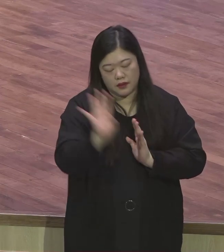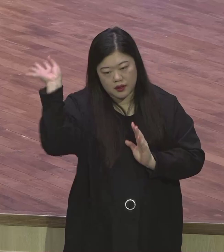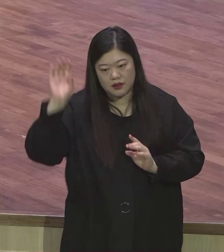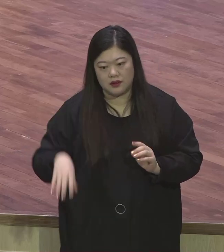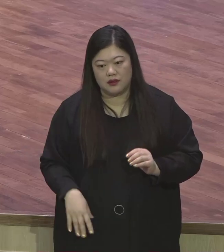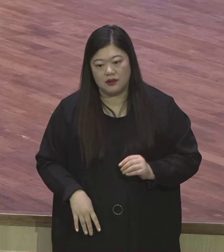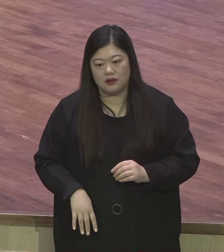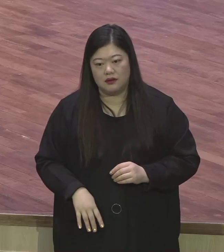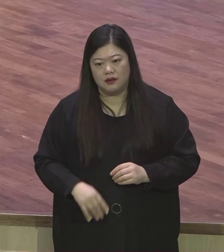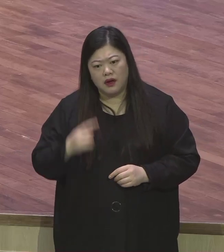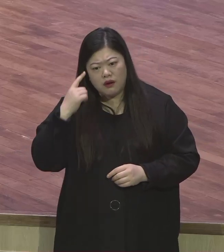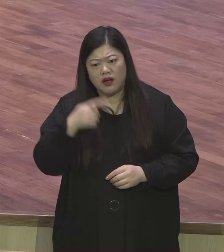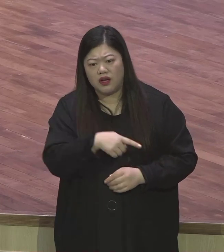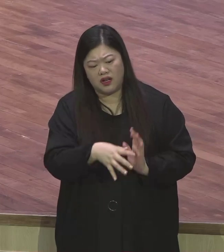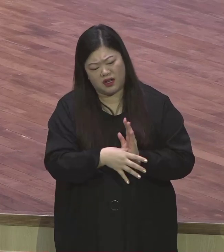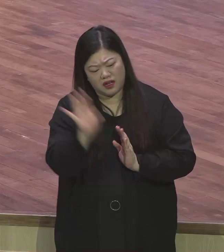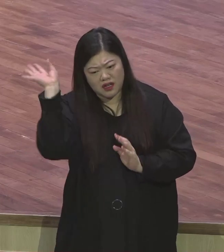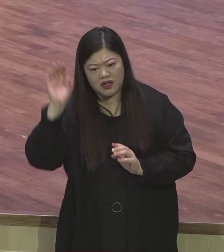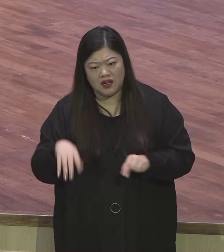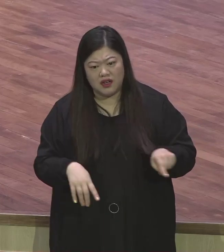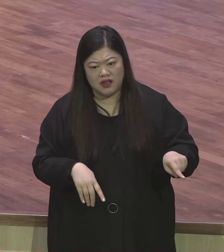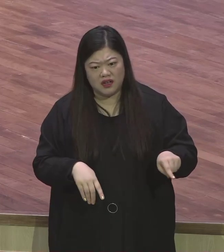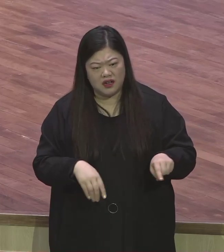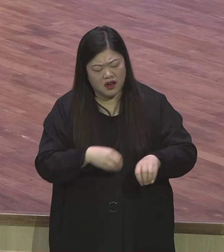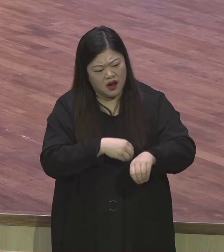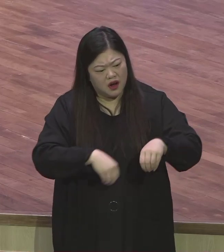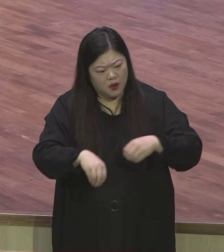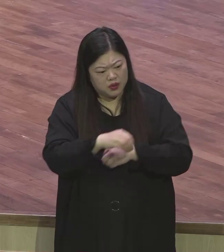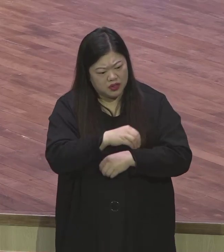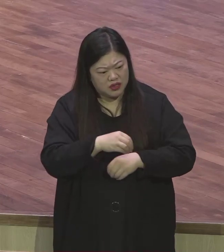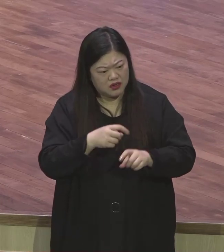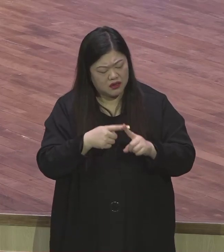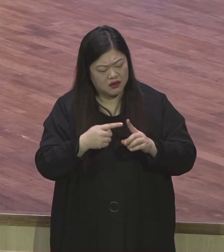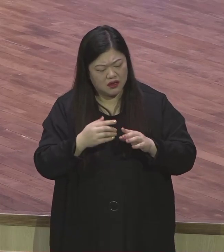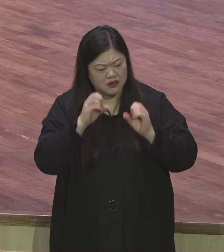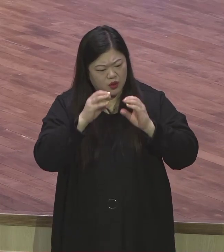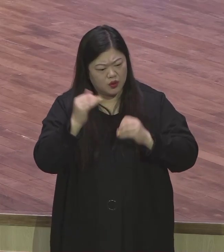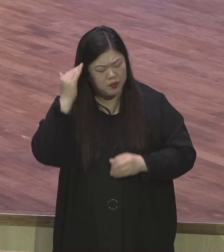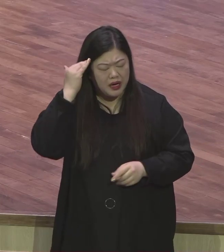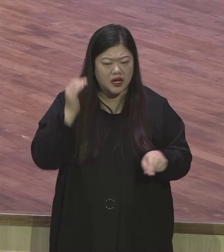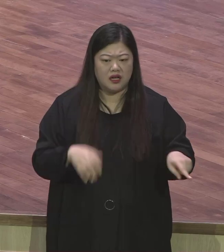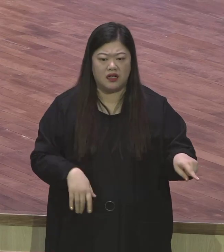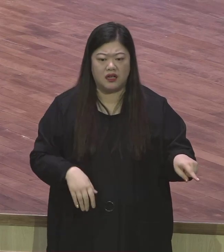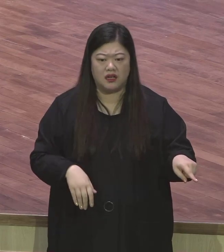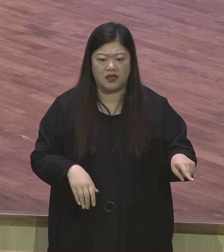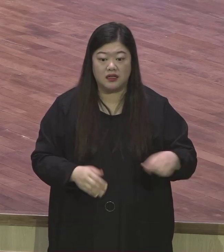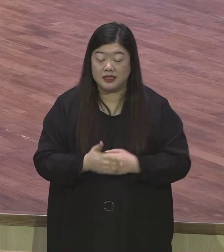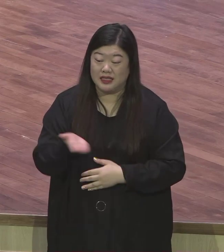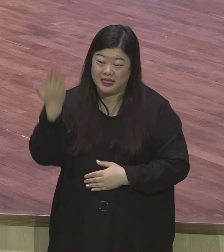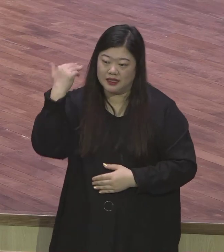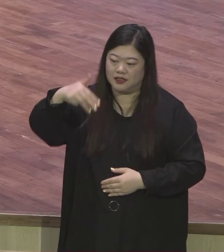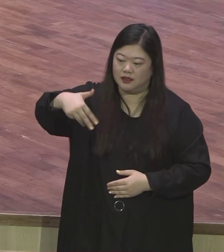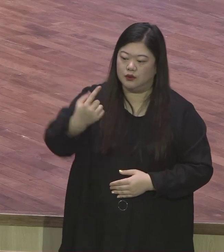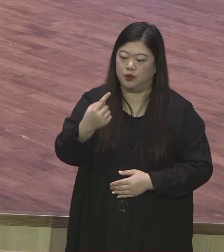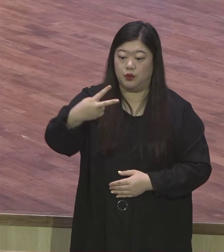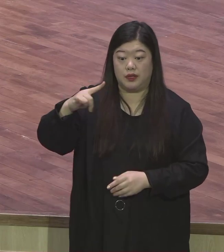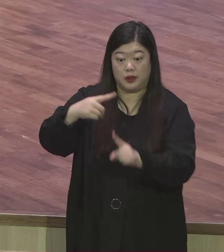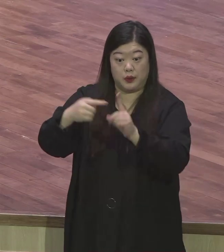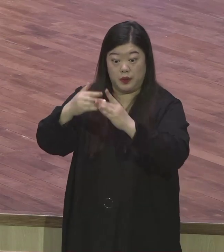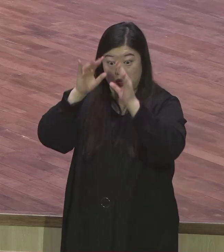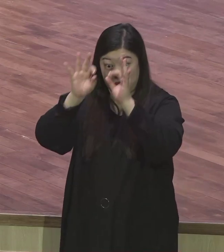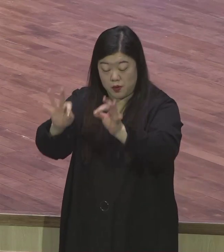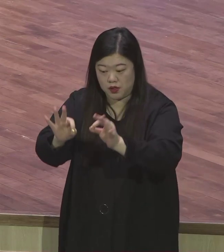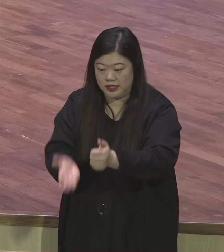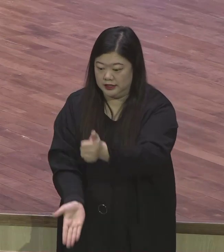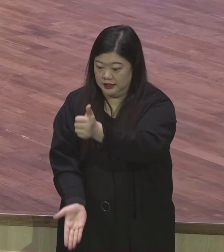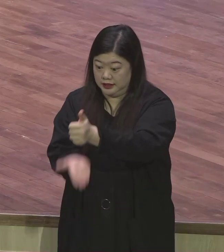가립니다. 그래서 초대교회 재직을 뽑을 때에 칭찬 듣는 자를 뽑으라고 했습니다.